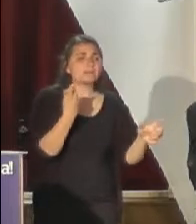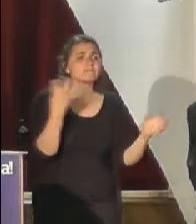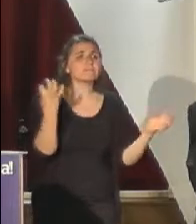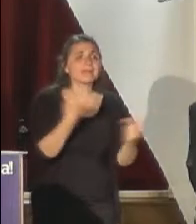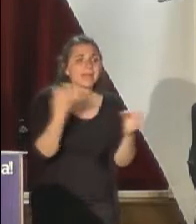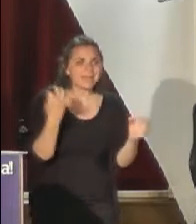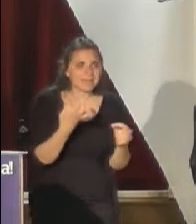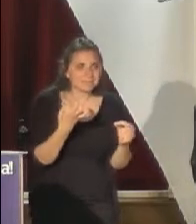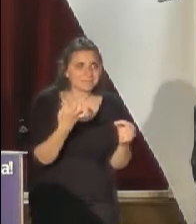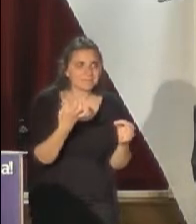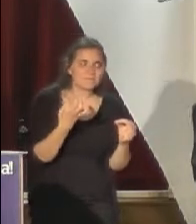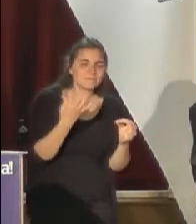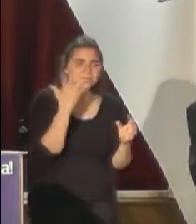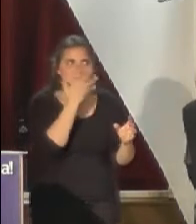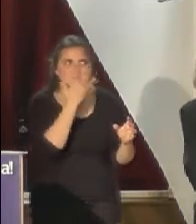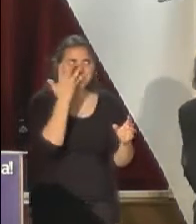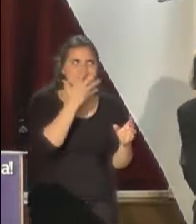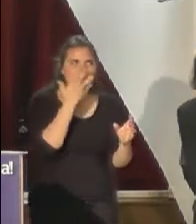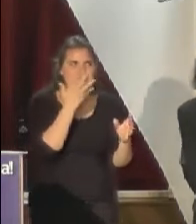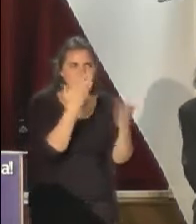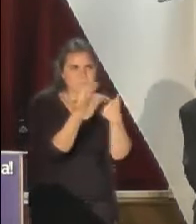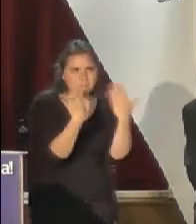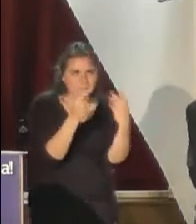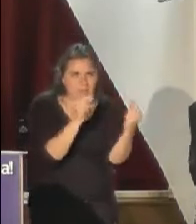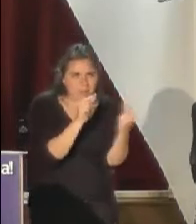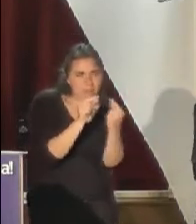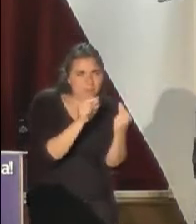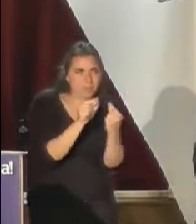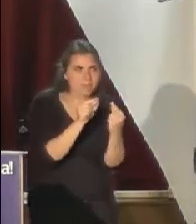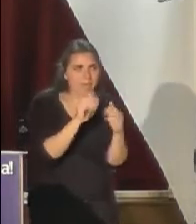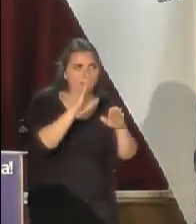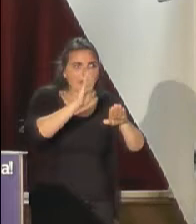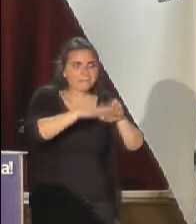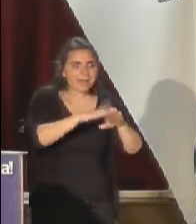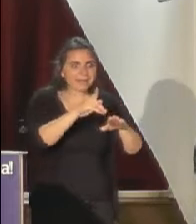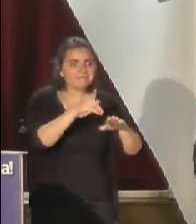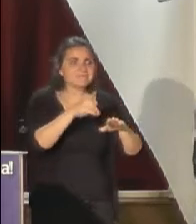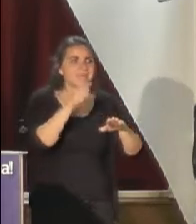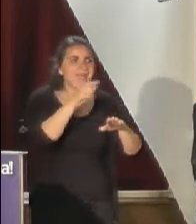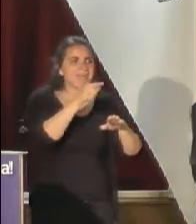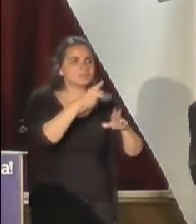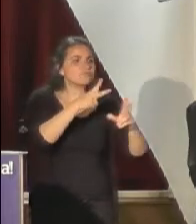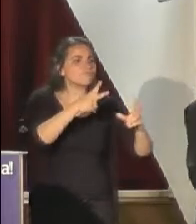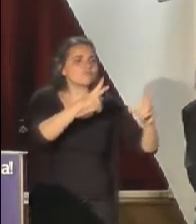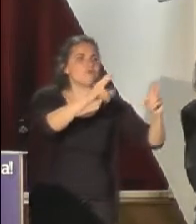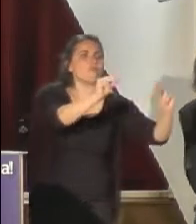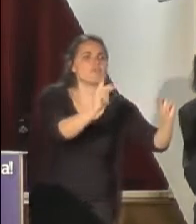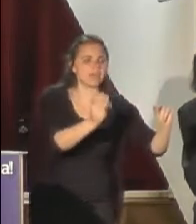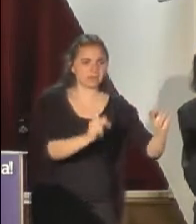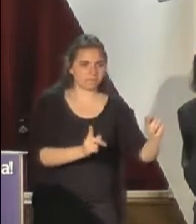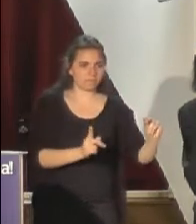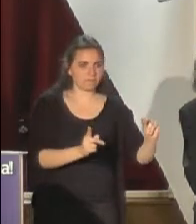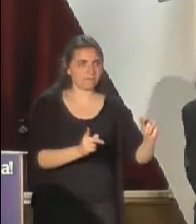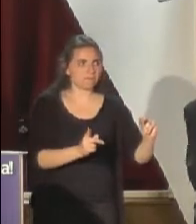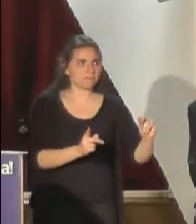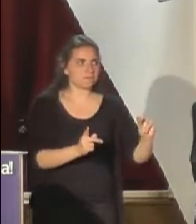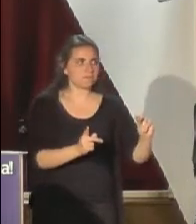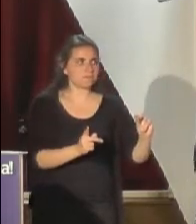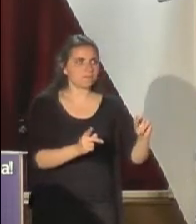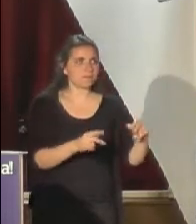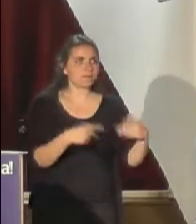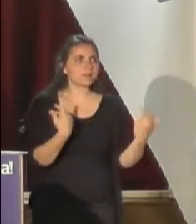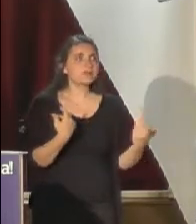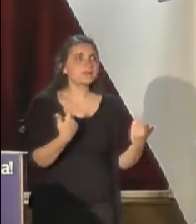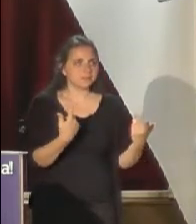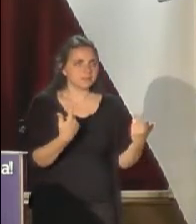era chantaxear todo o chantaxeable para impedir que se puidese formar un goberno virado á esquerda. E a cabeza de